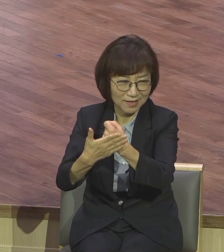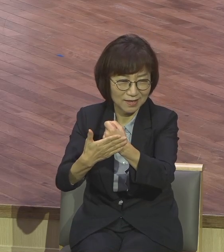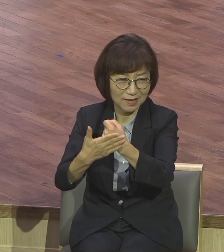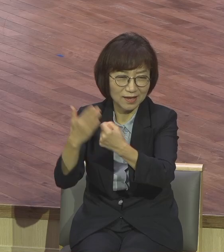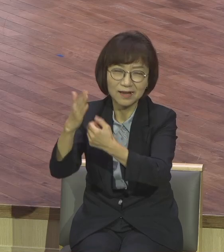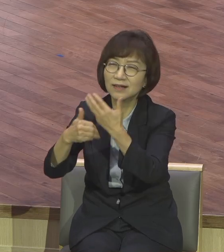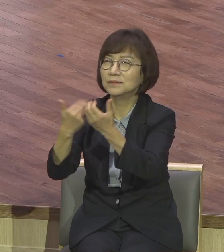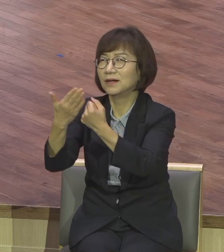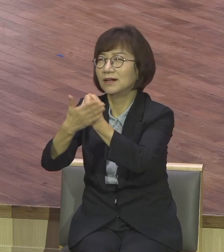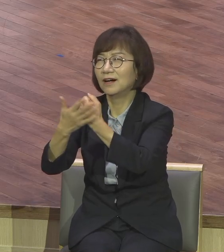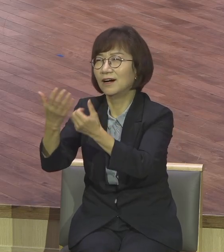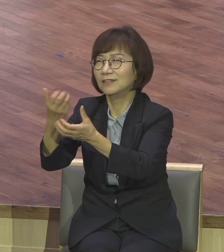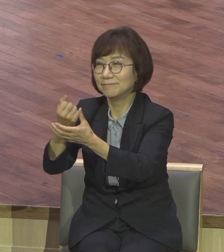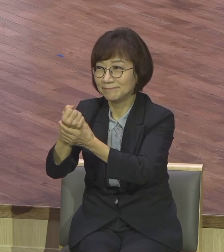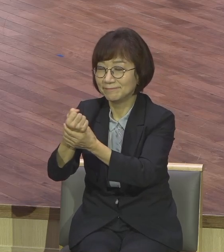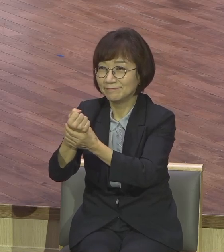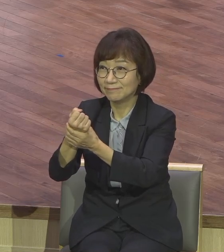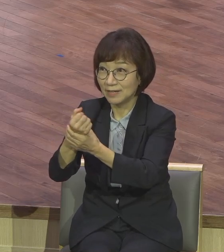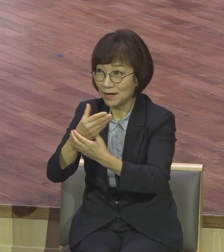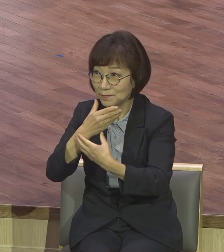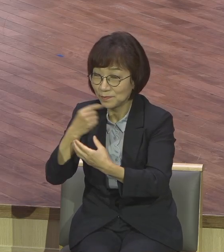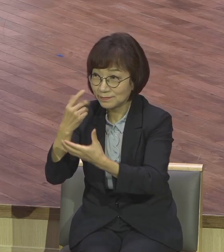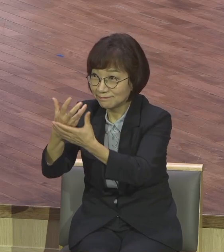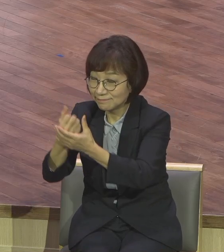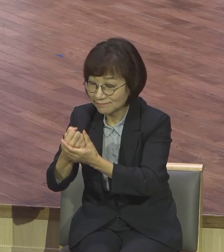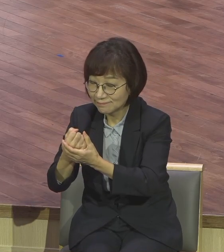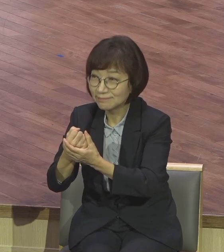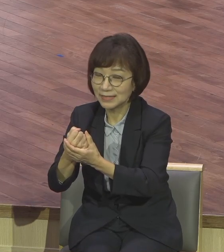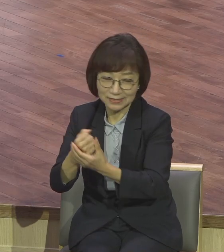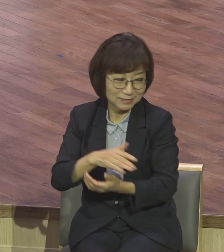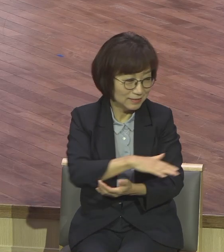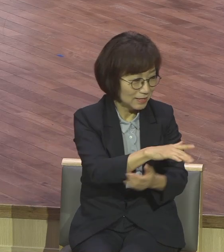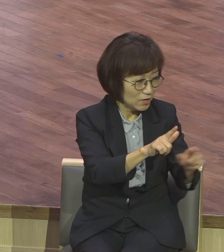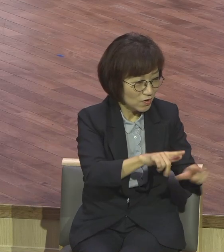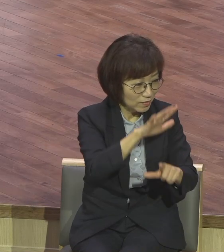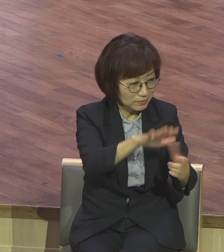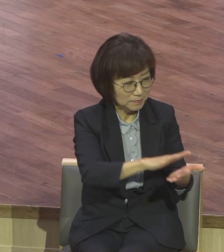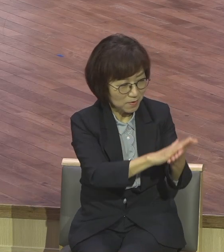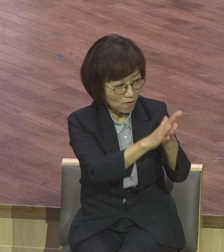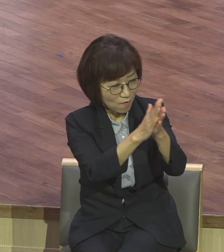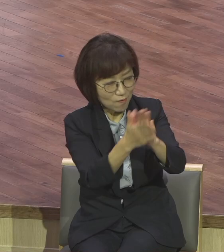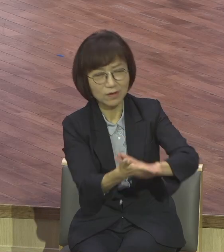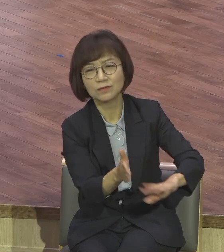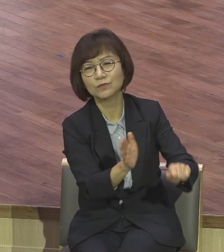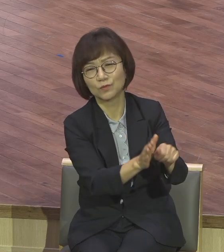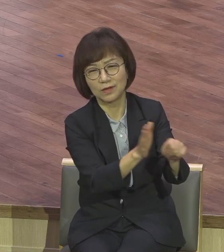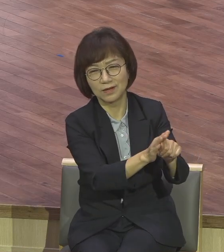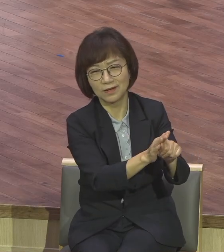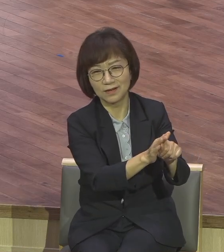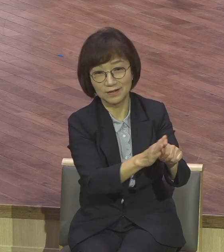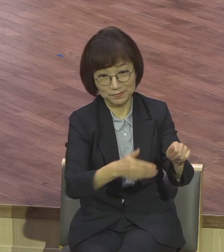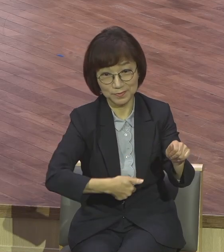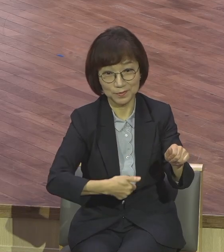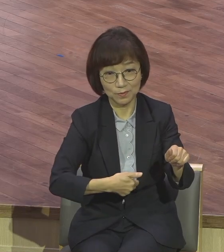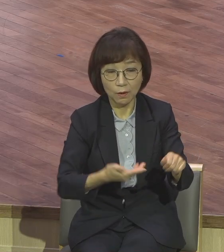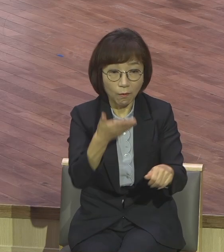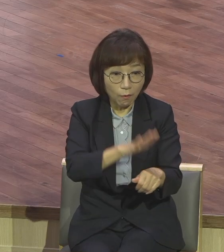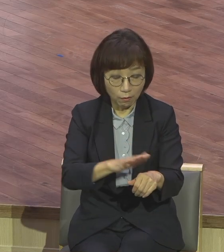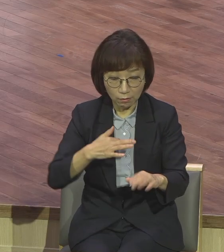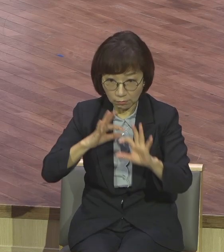누리고 현장 변화의 주역으로 서라. 내가 복음이 안 된데 무슨 현장을